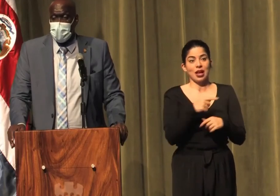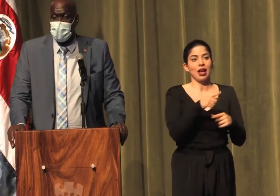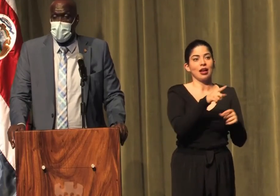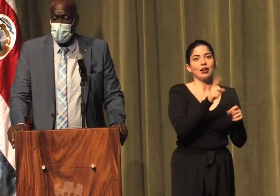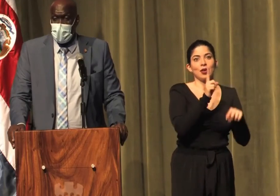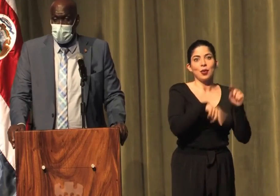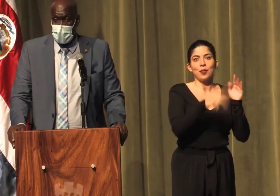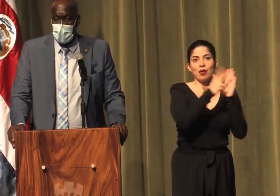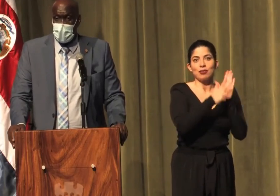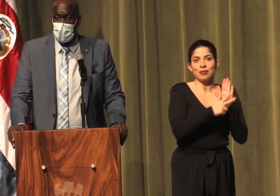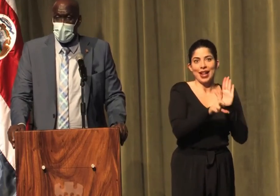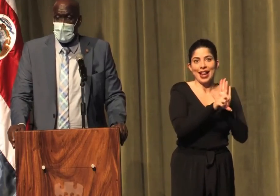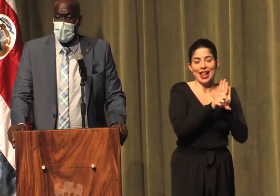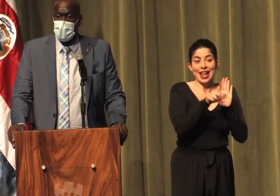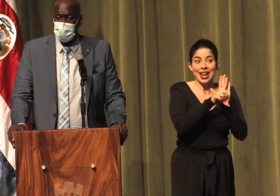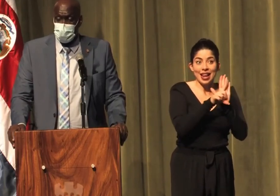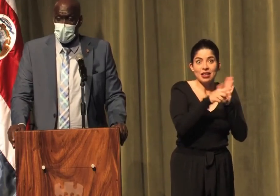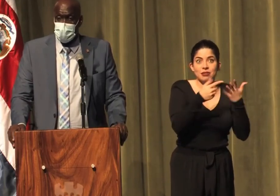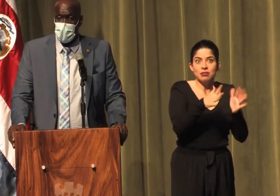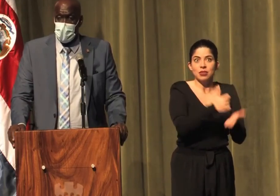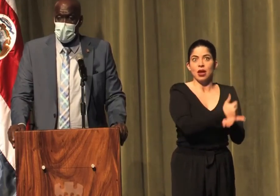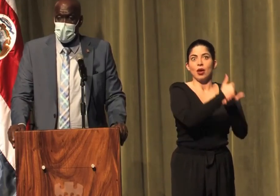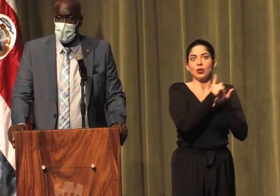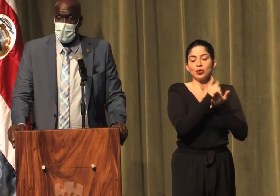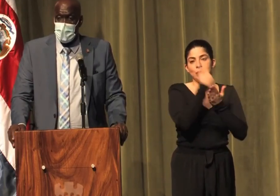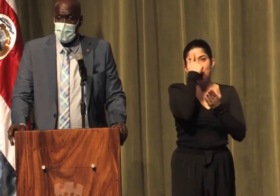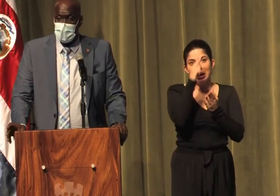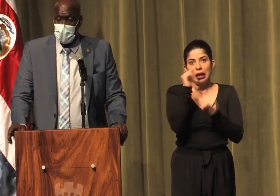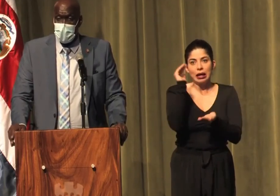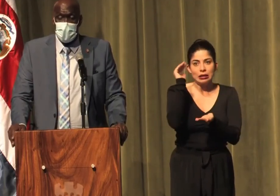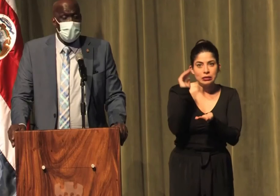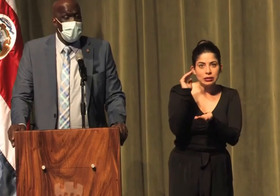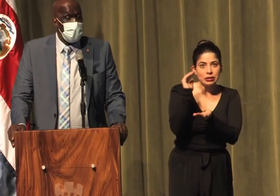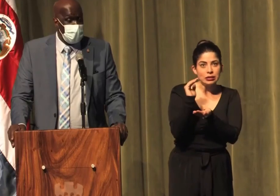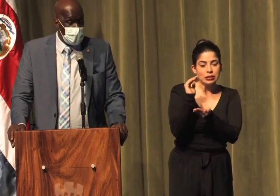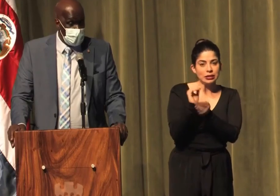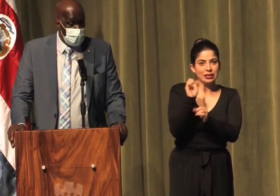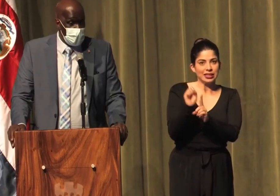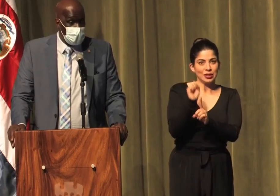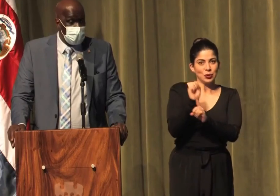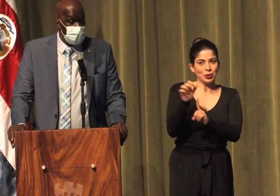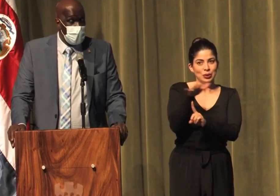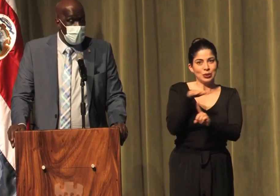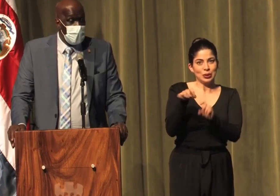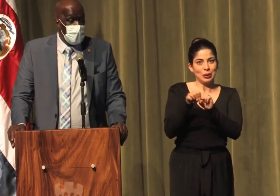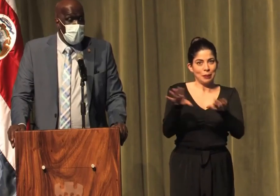paliar de alguna manera la situación de la pandemia.